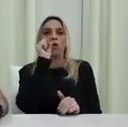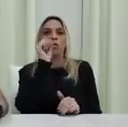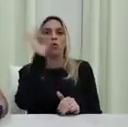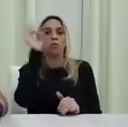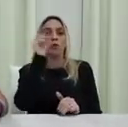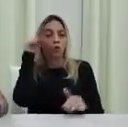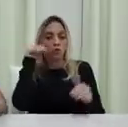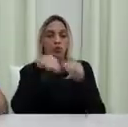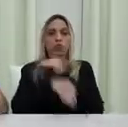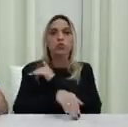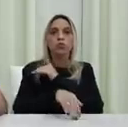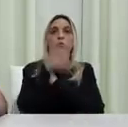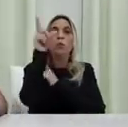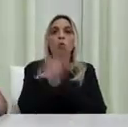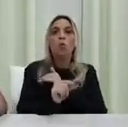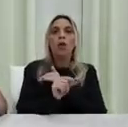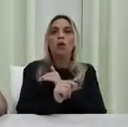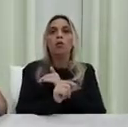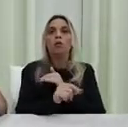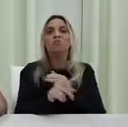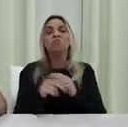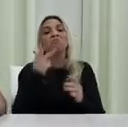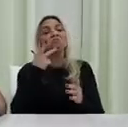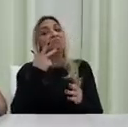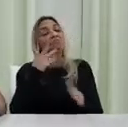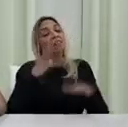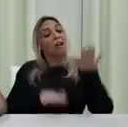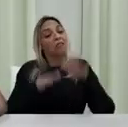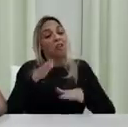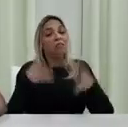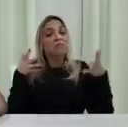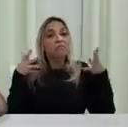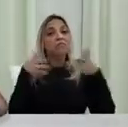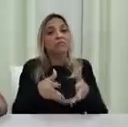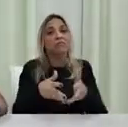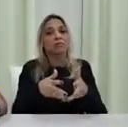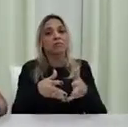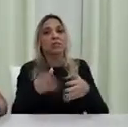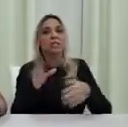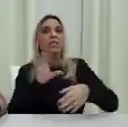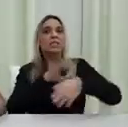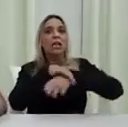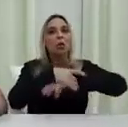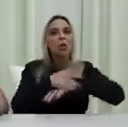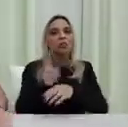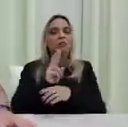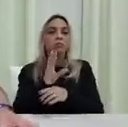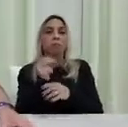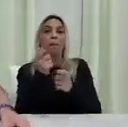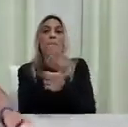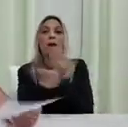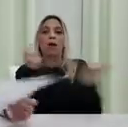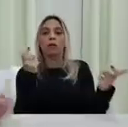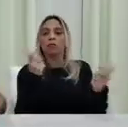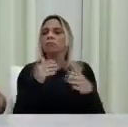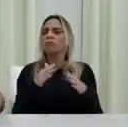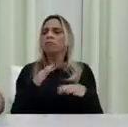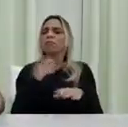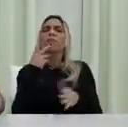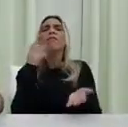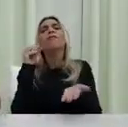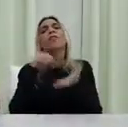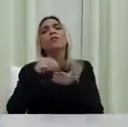58%. Talvez, com toda certeza, pela participação da Força de Segurança nesse recente episódio ocorrido lá. Mais uma